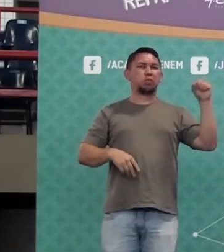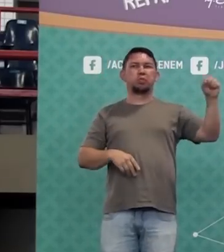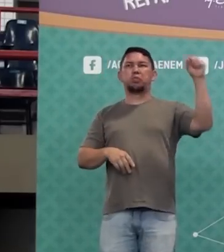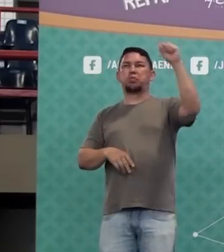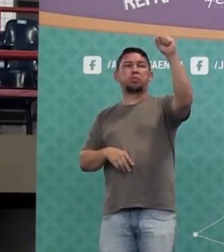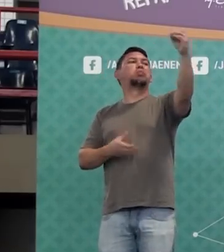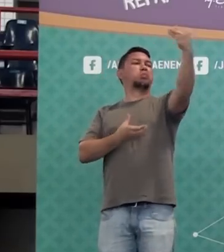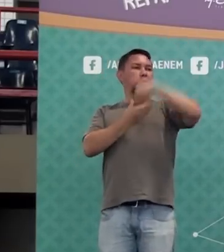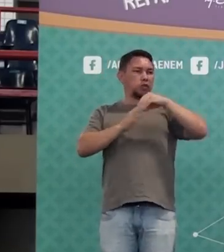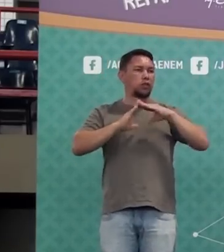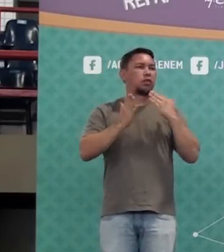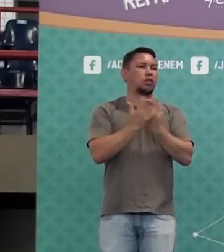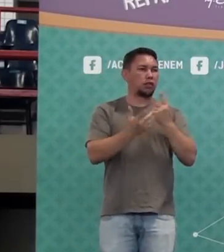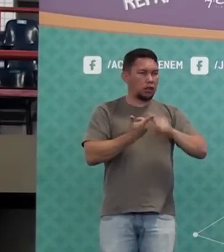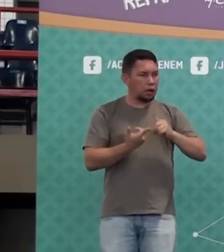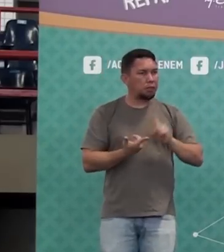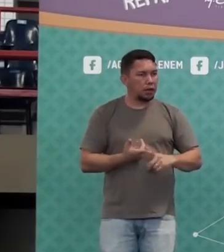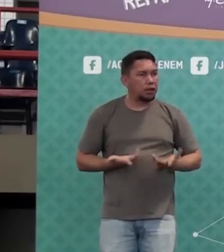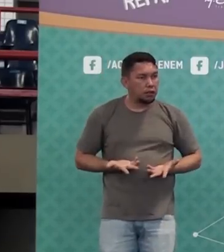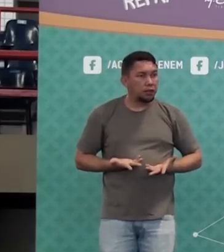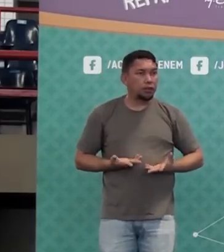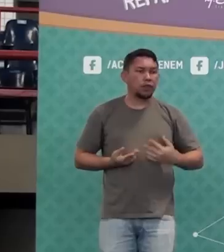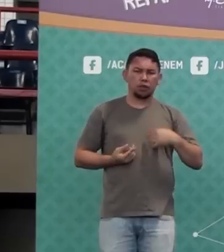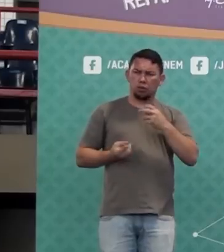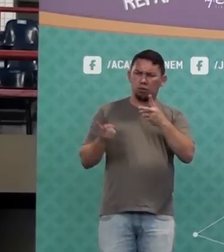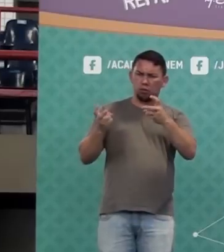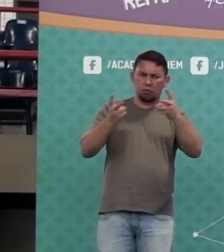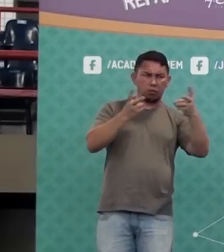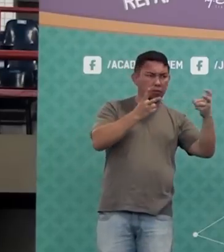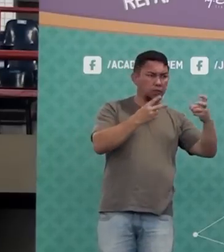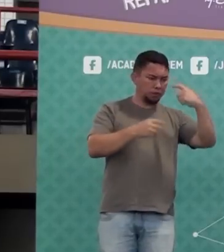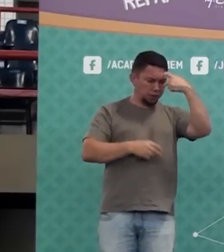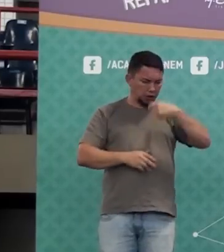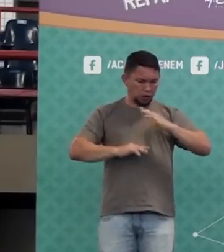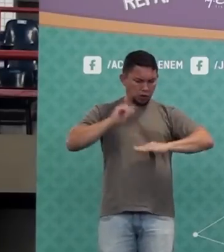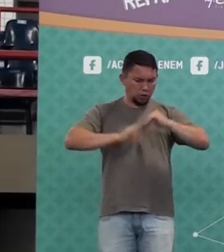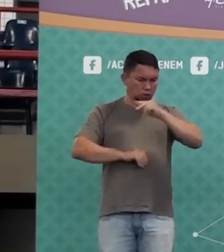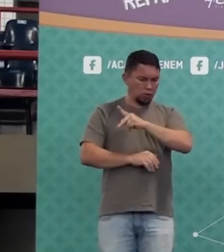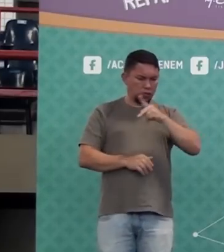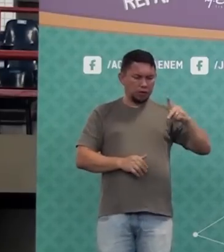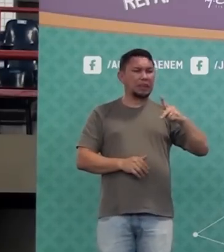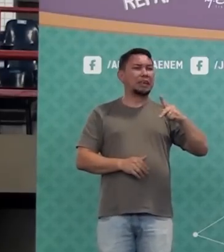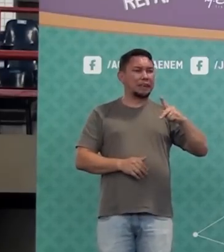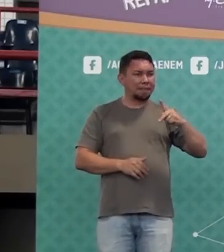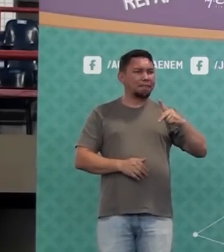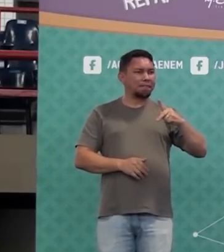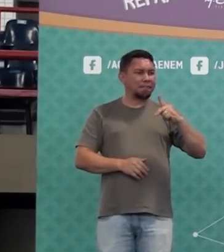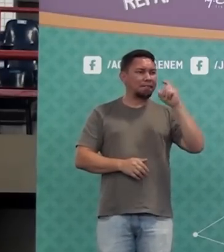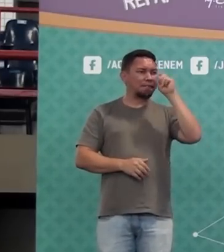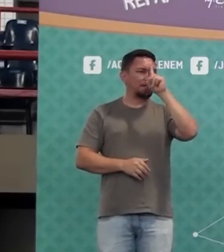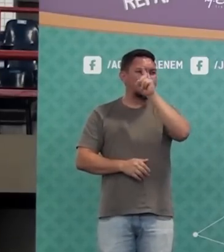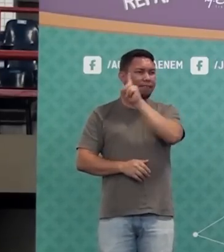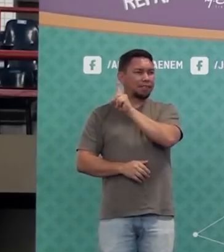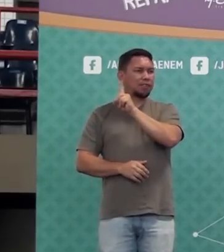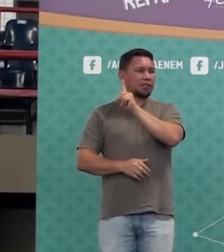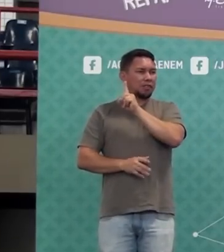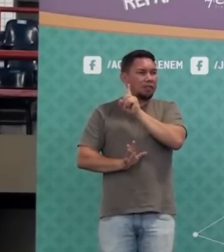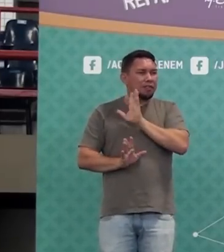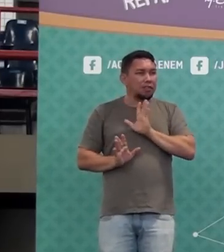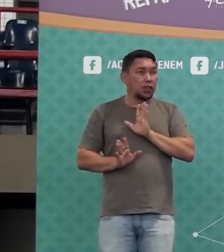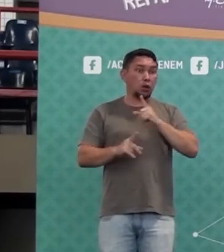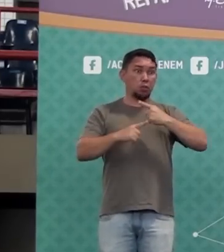também na escola. Então você percebe que a situação do professor no Brasil é uma situação muitíssimo